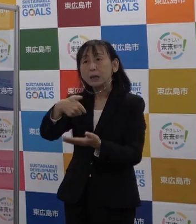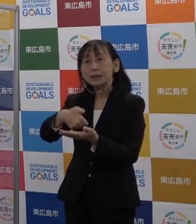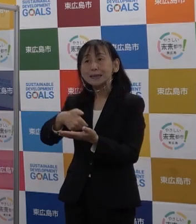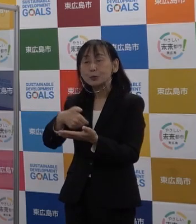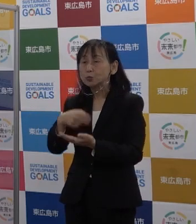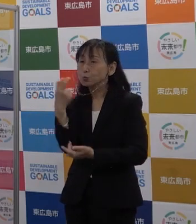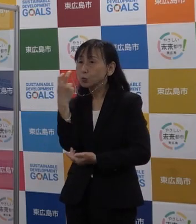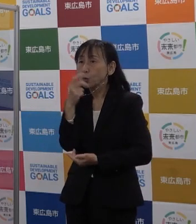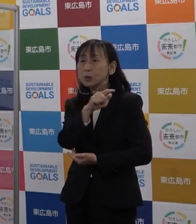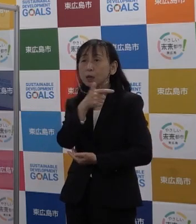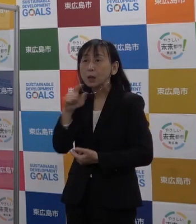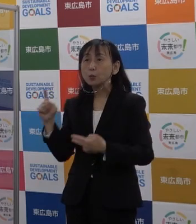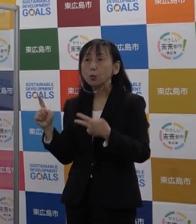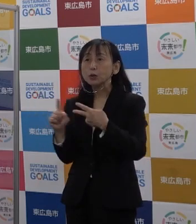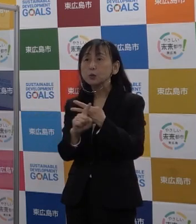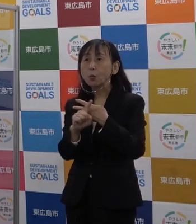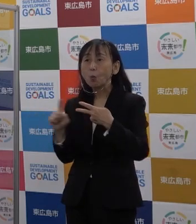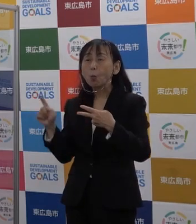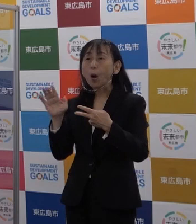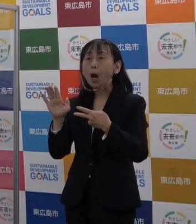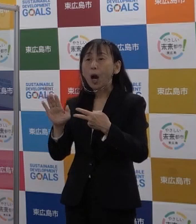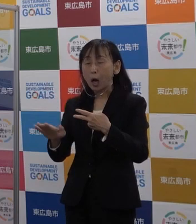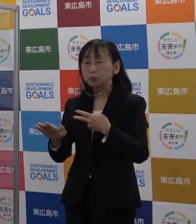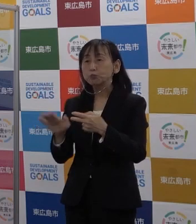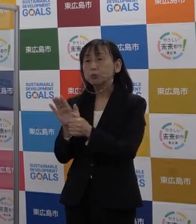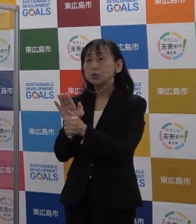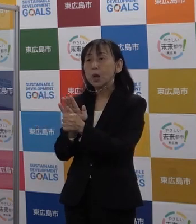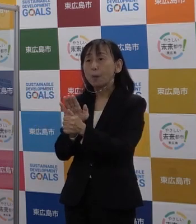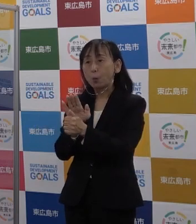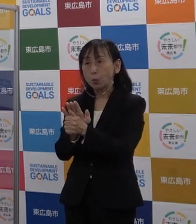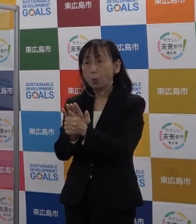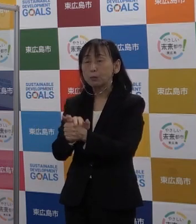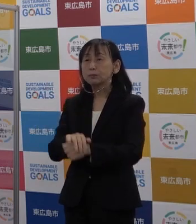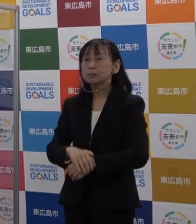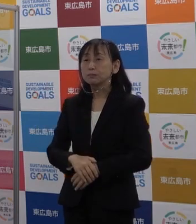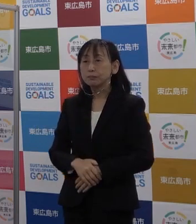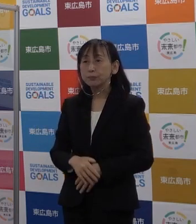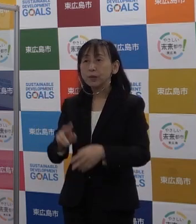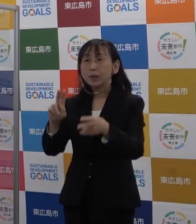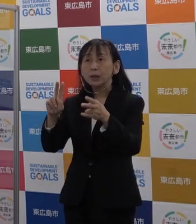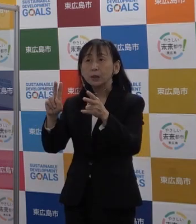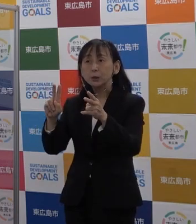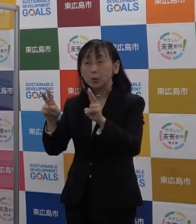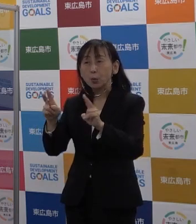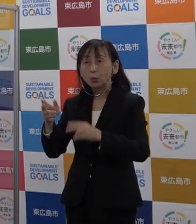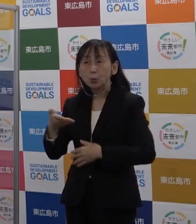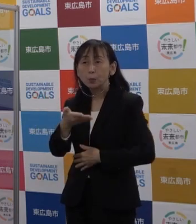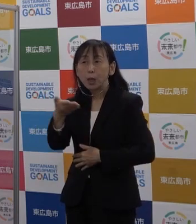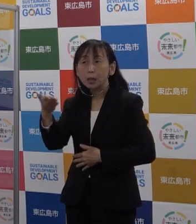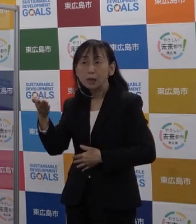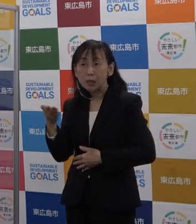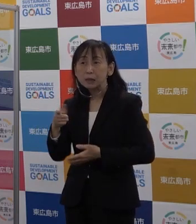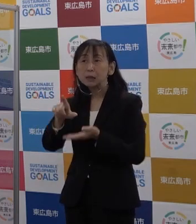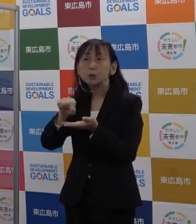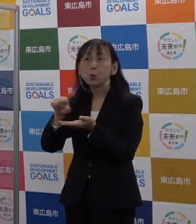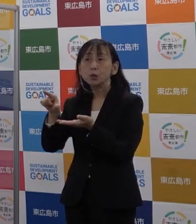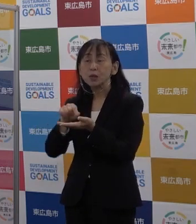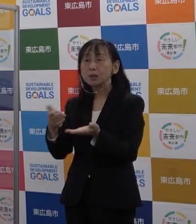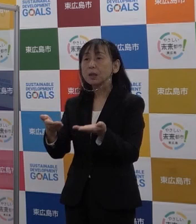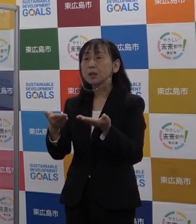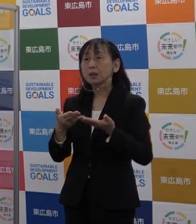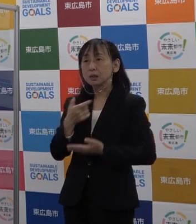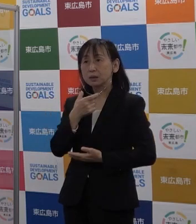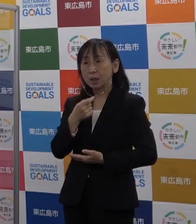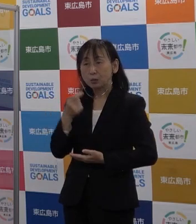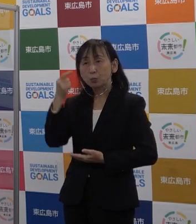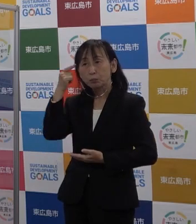能を持たしたサポートリーダーでありますが、これは企業の皆さんに利活用いただこうということで取り